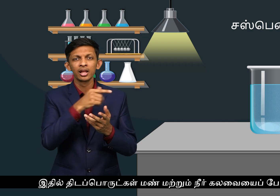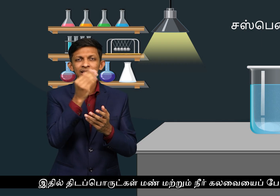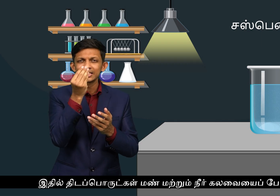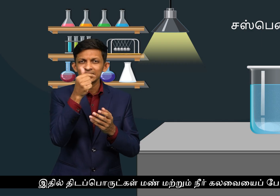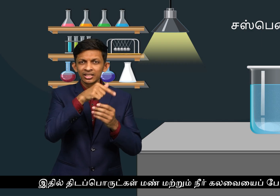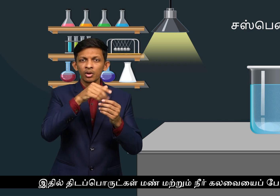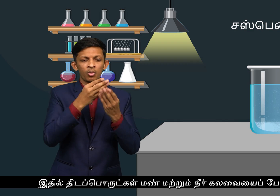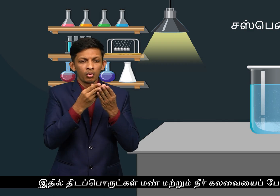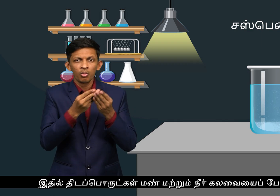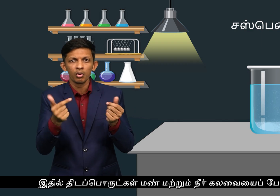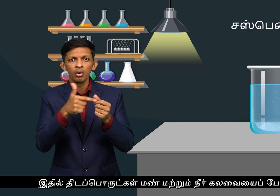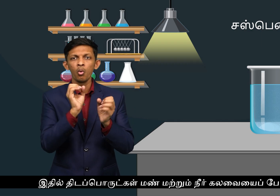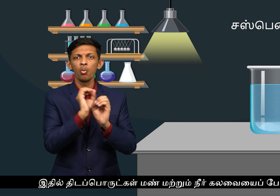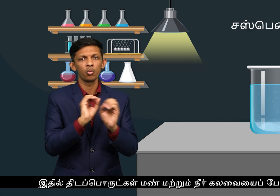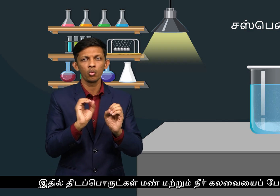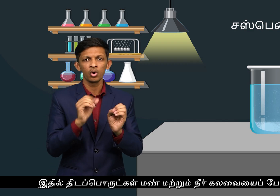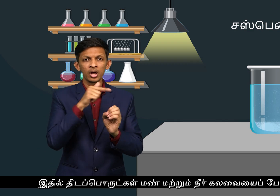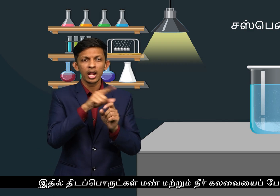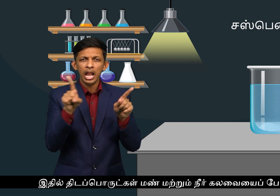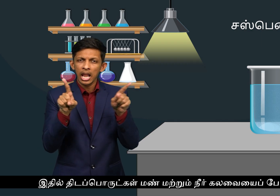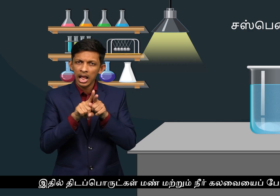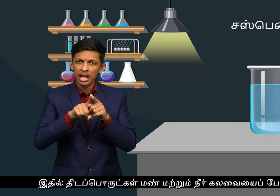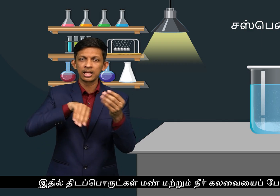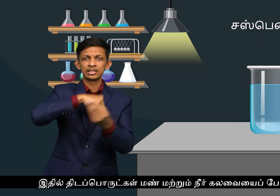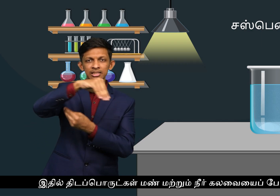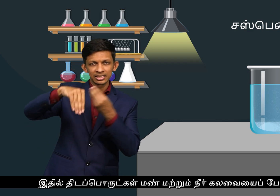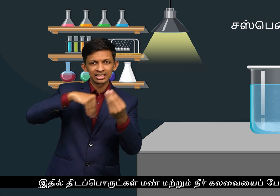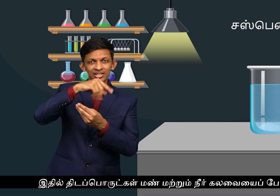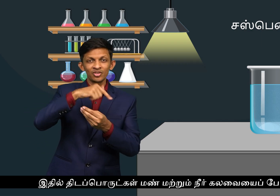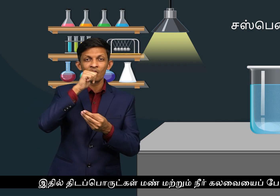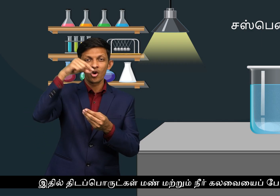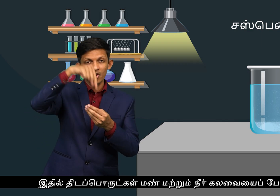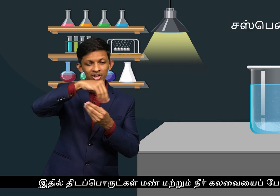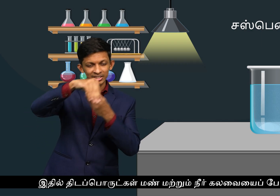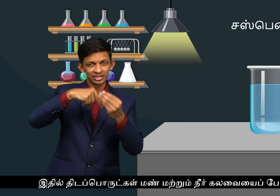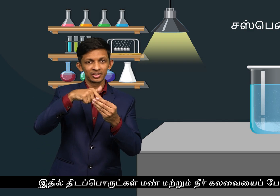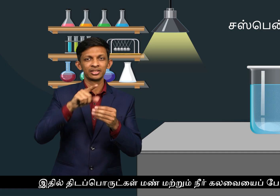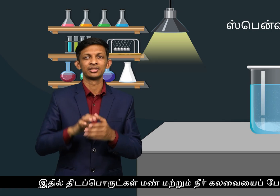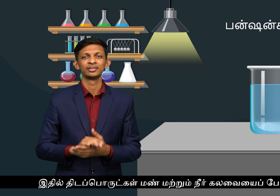இதில் திடப்பொருள் மண் மற்றும் நீர் கலவை போல் கரையாது.